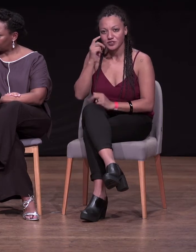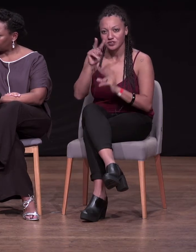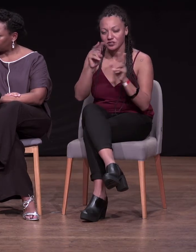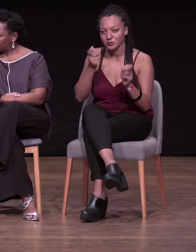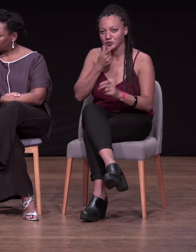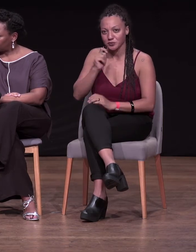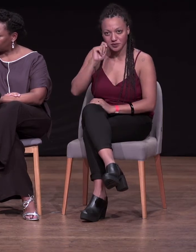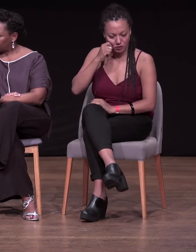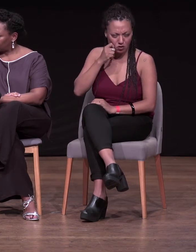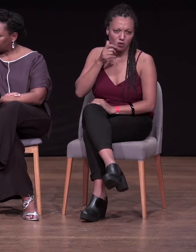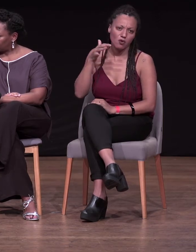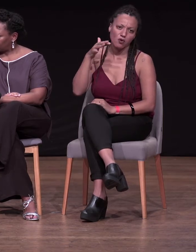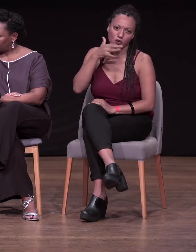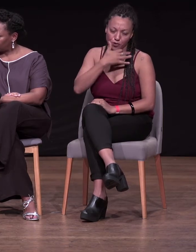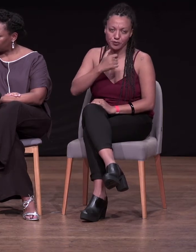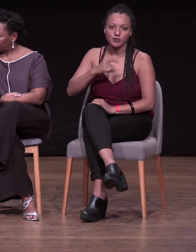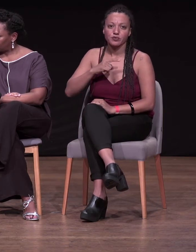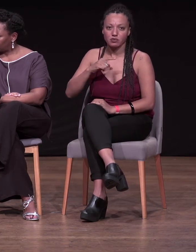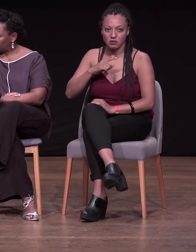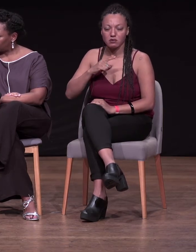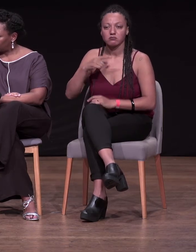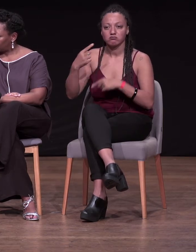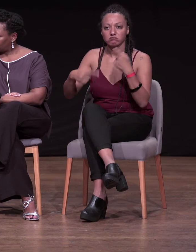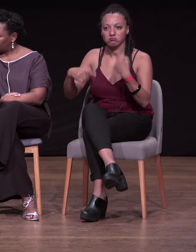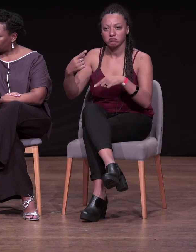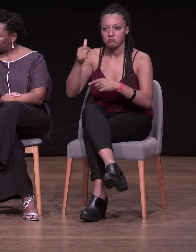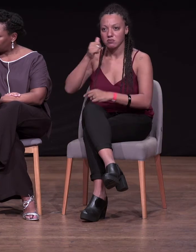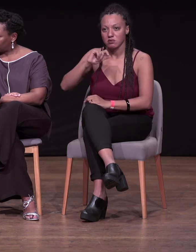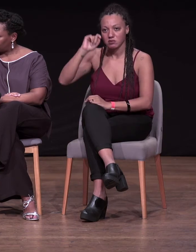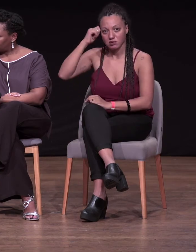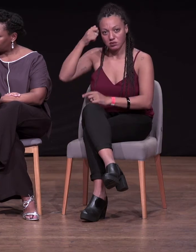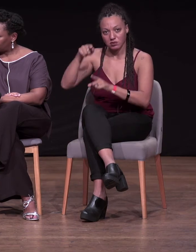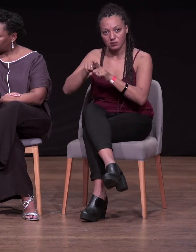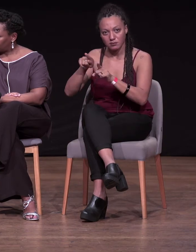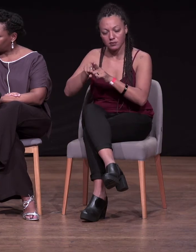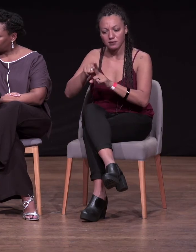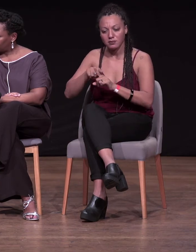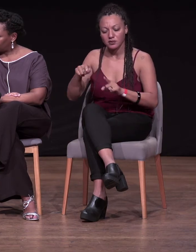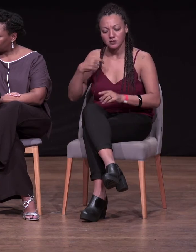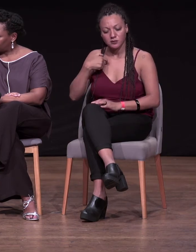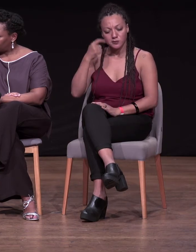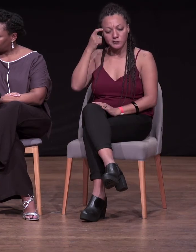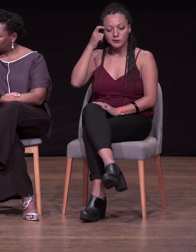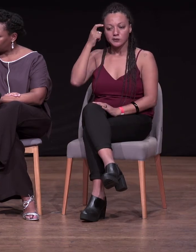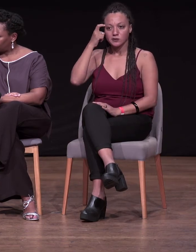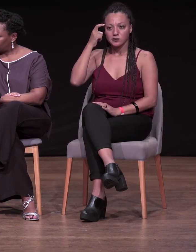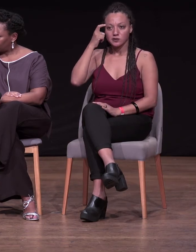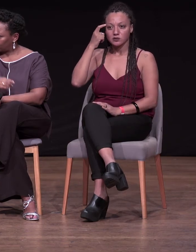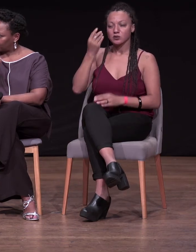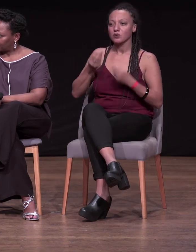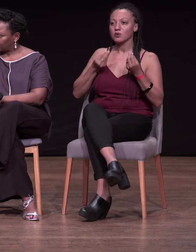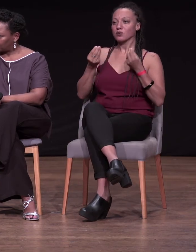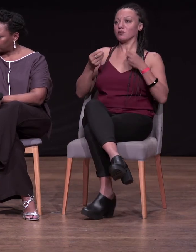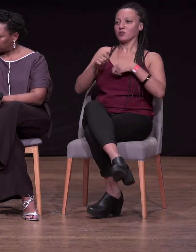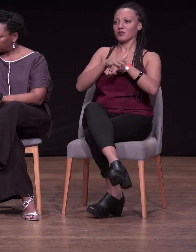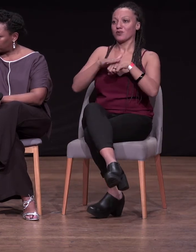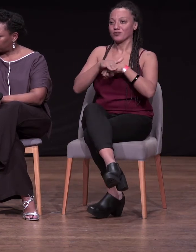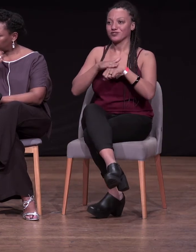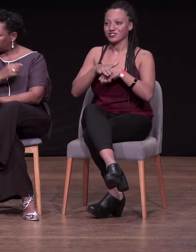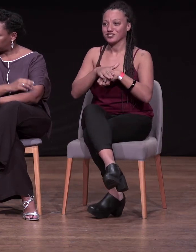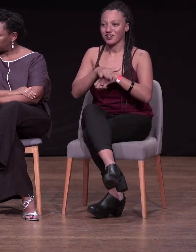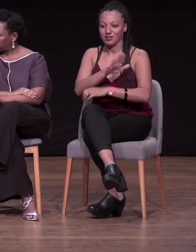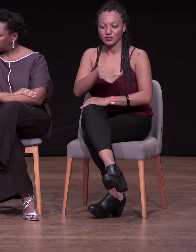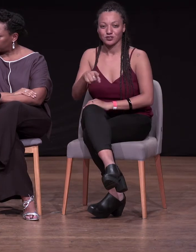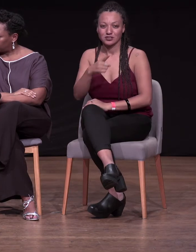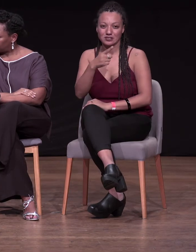discussão sobre mulheres negras que tem que ser feita assim, mas eu, por exemplo, fico me perguntando como conversar com os meus primos de 15, 16,